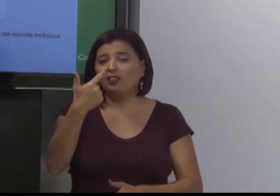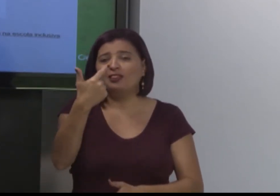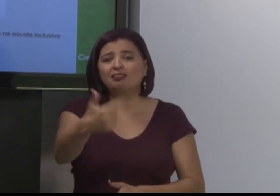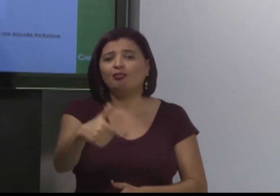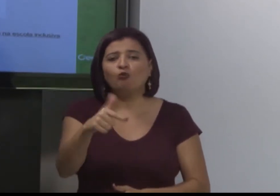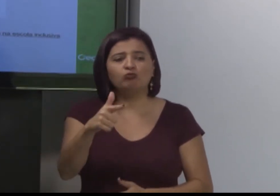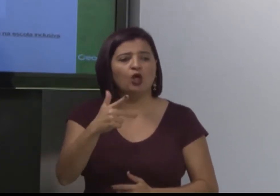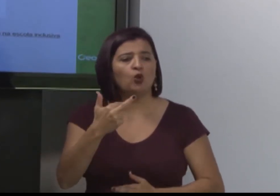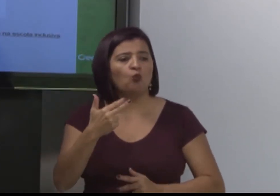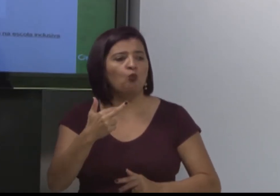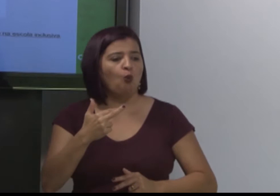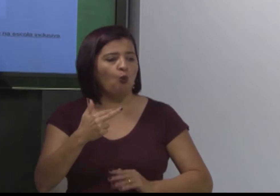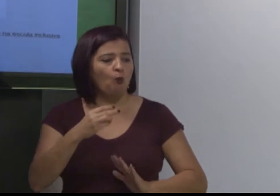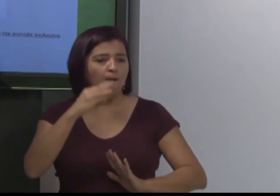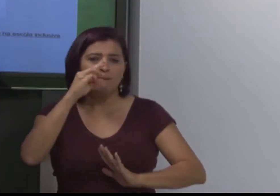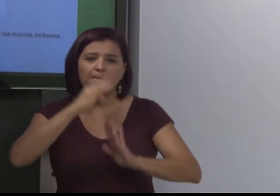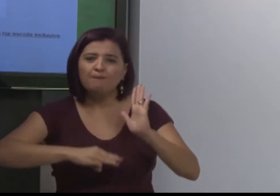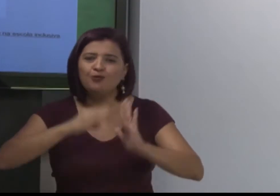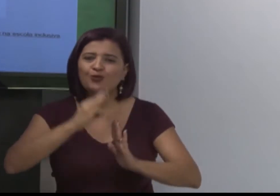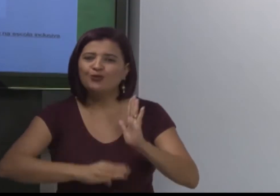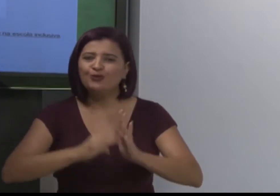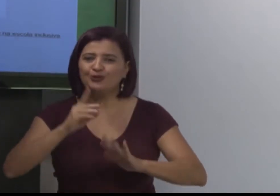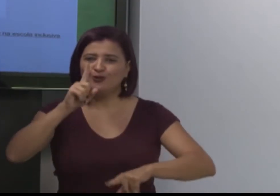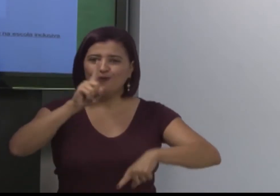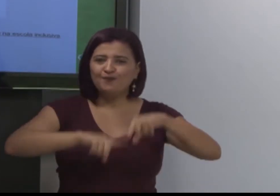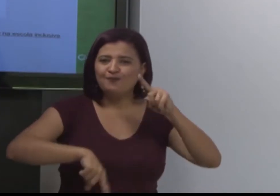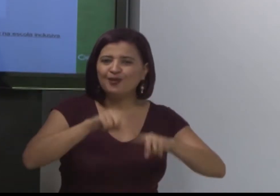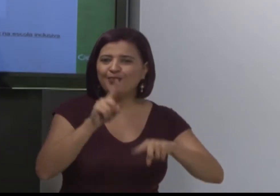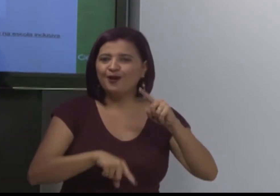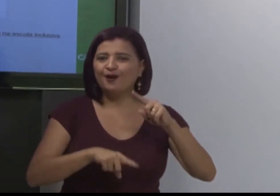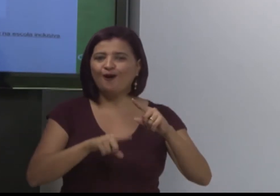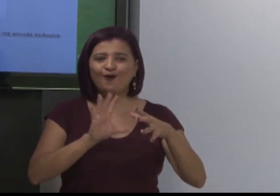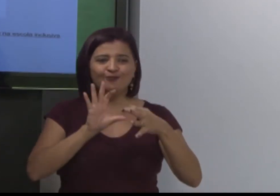Não tem uma metodologia, materiais para o ensino dos surdos.